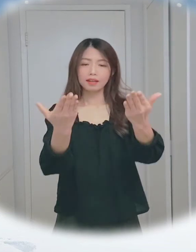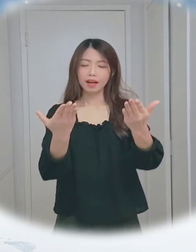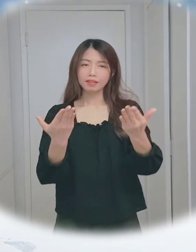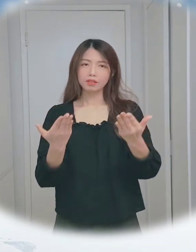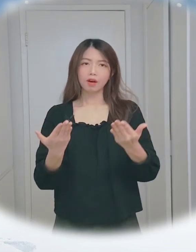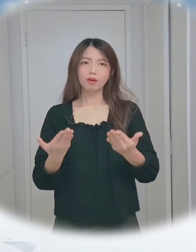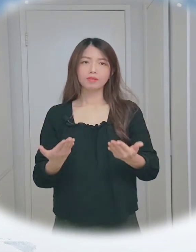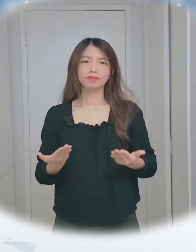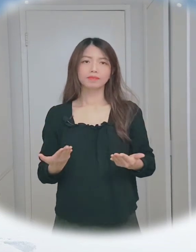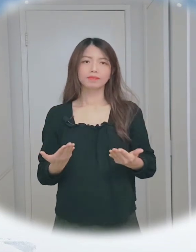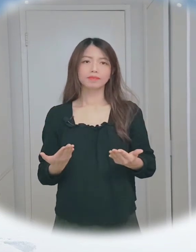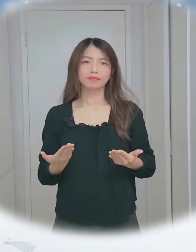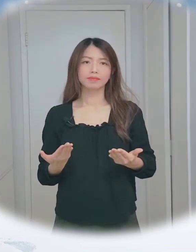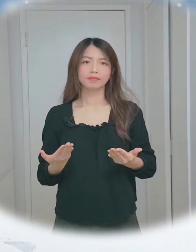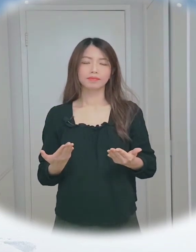사랑하셔서